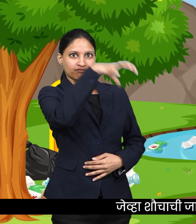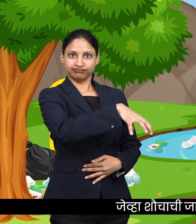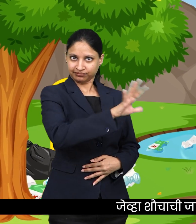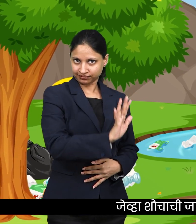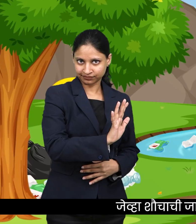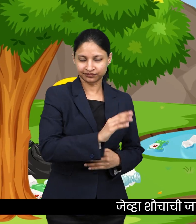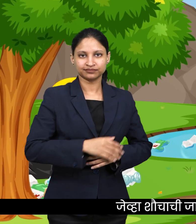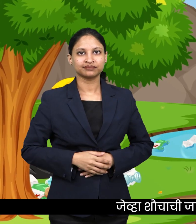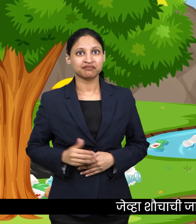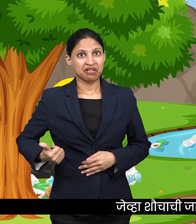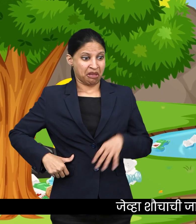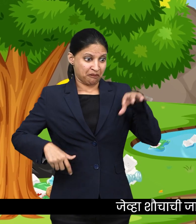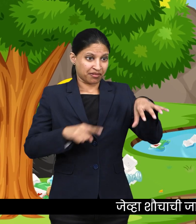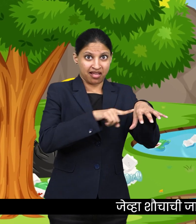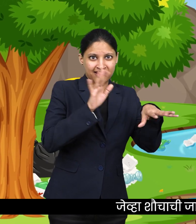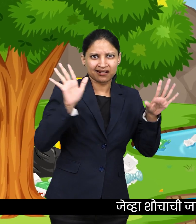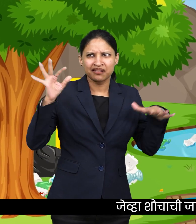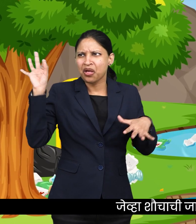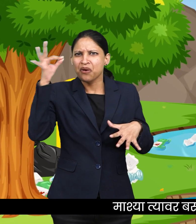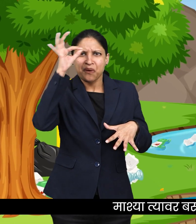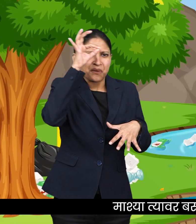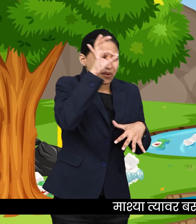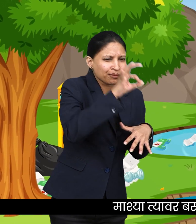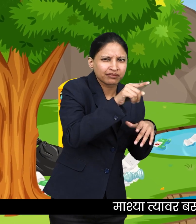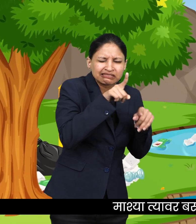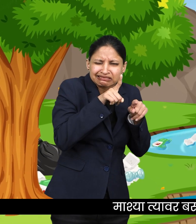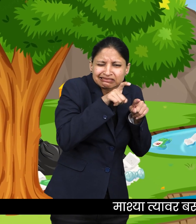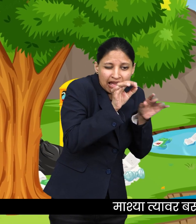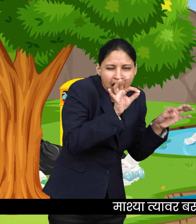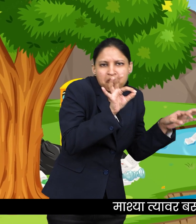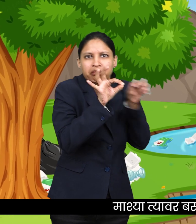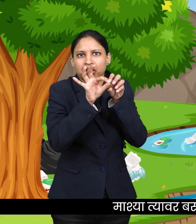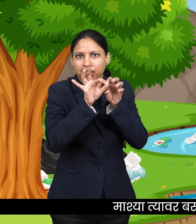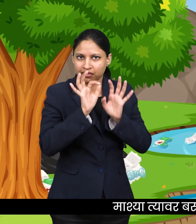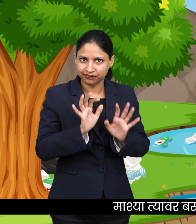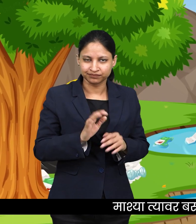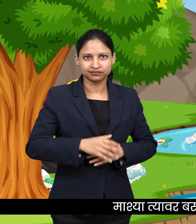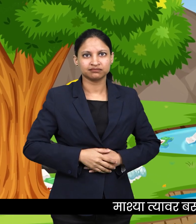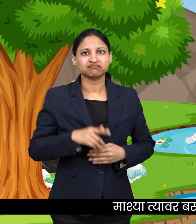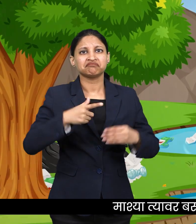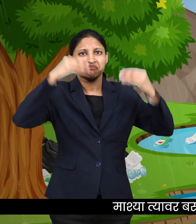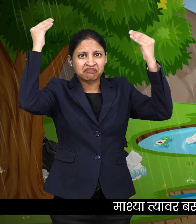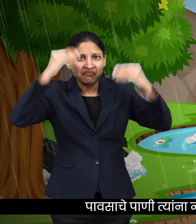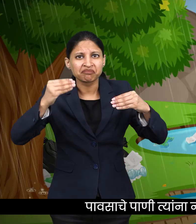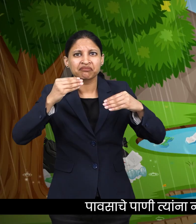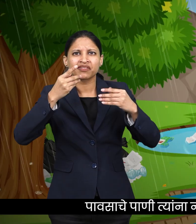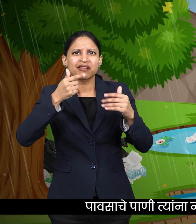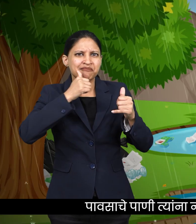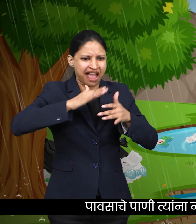शौचाची जागा उघड्यावर सोडली जाते, माशा त्यावर बसतात आणि जंतू पसरवतात. पावसाचे